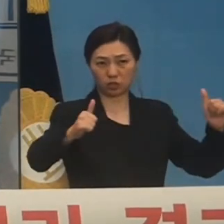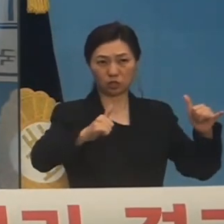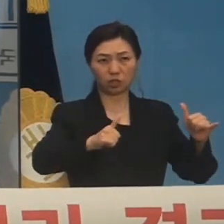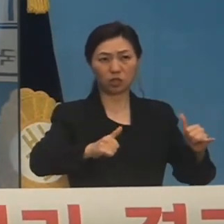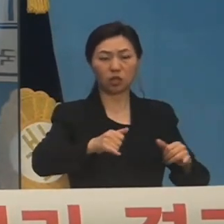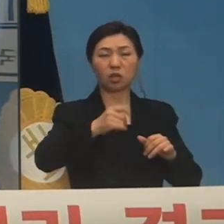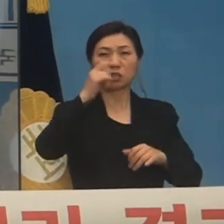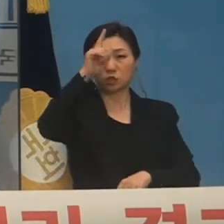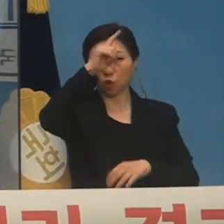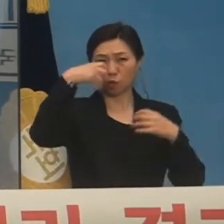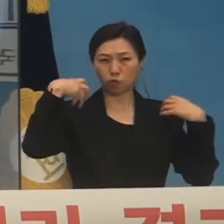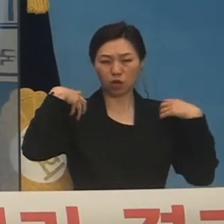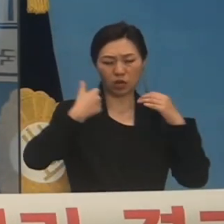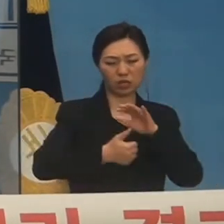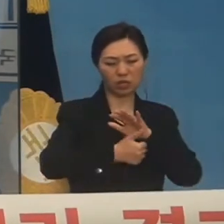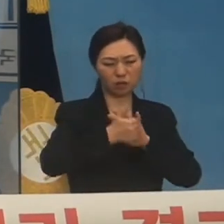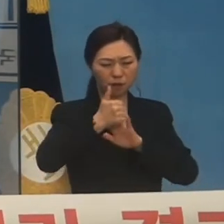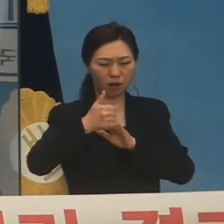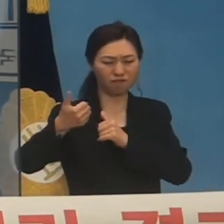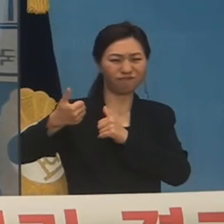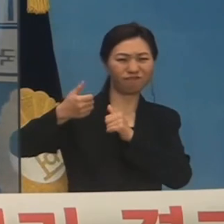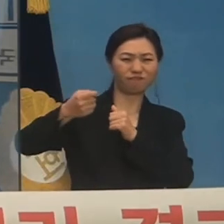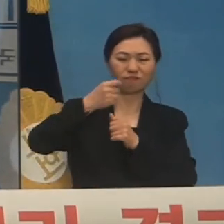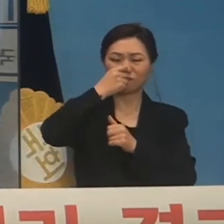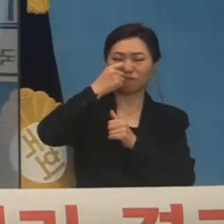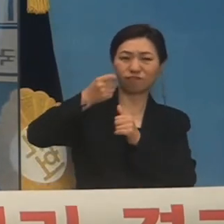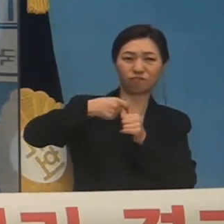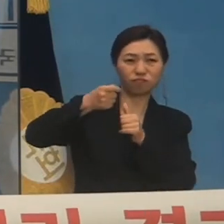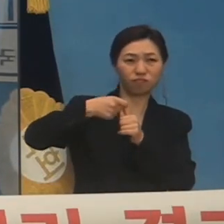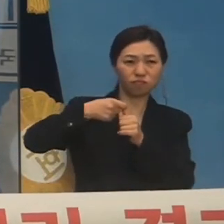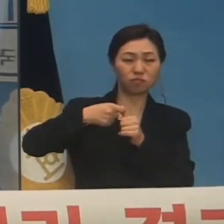심한 고문을 당했으며 우롱당했습니다.